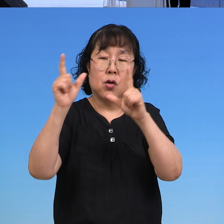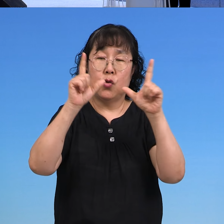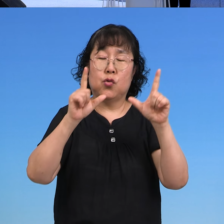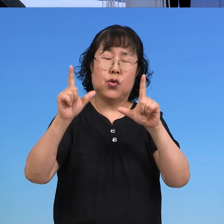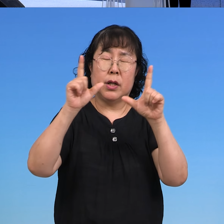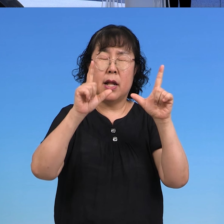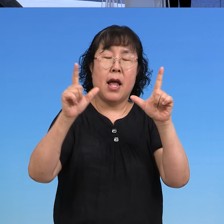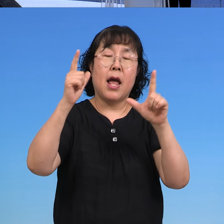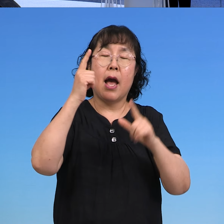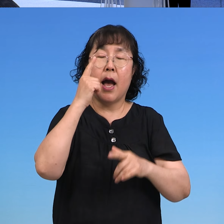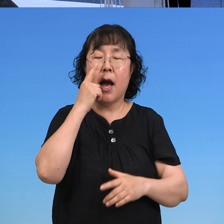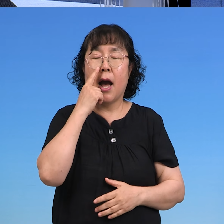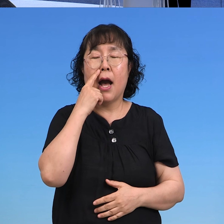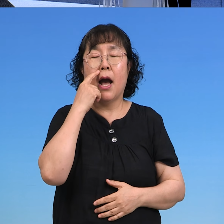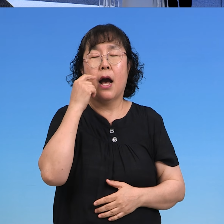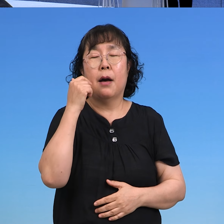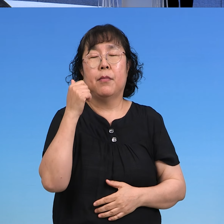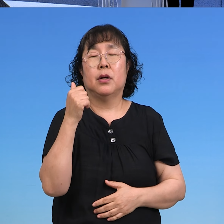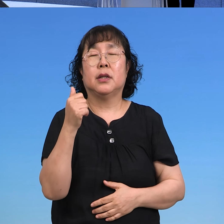누리네 아버지 은혜.